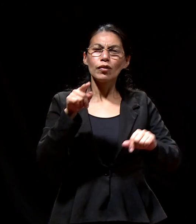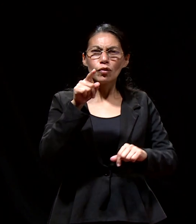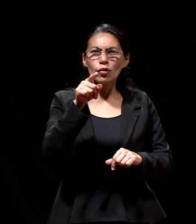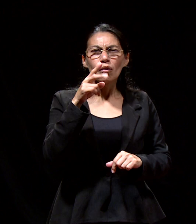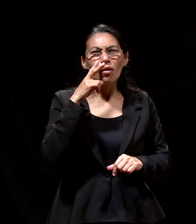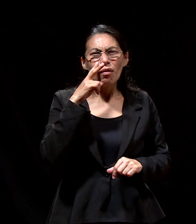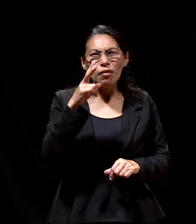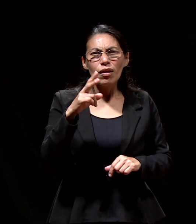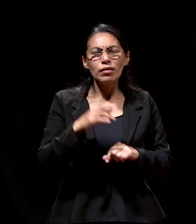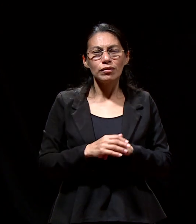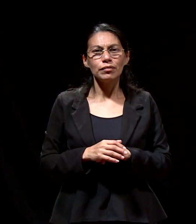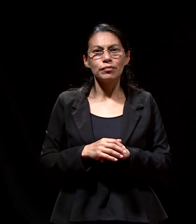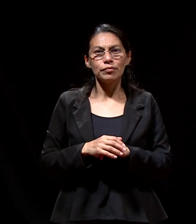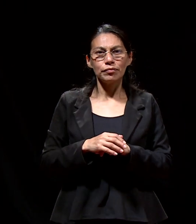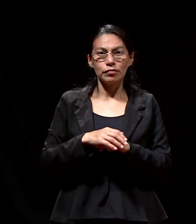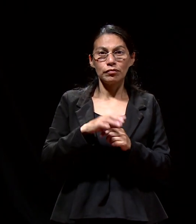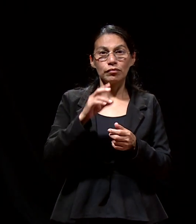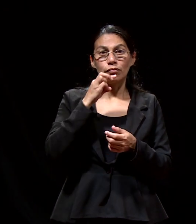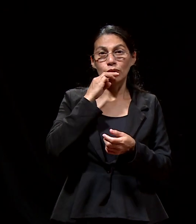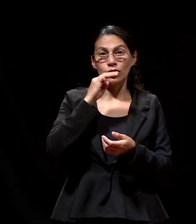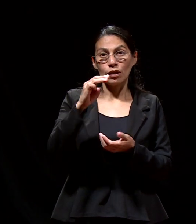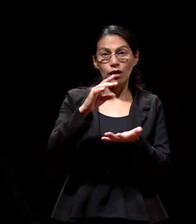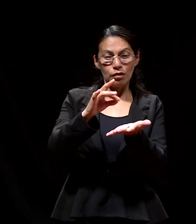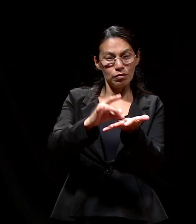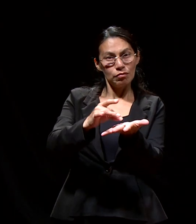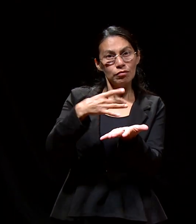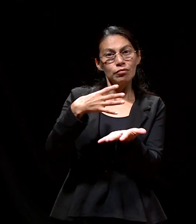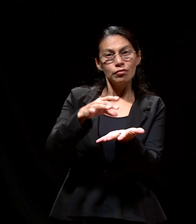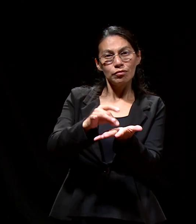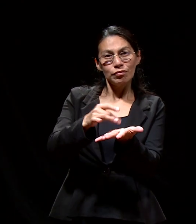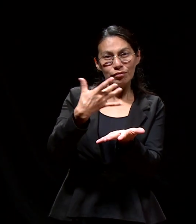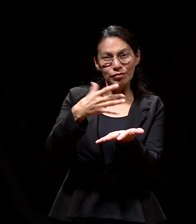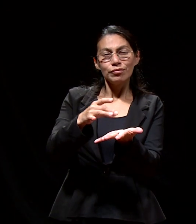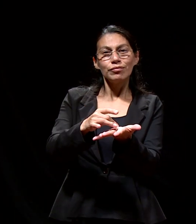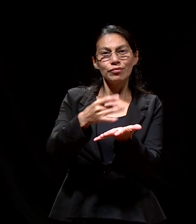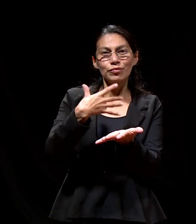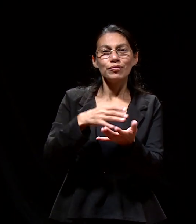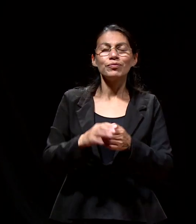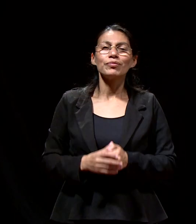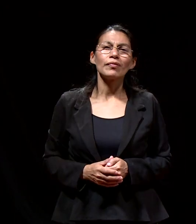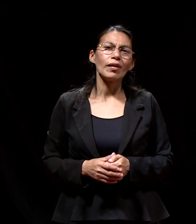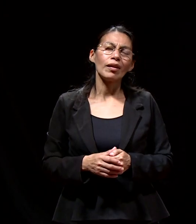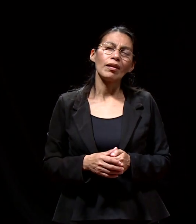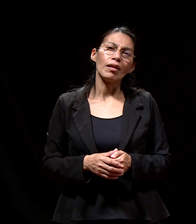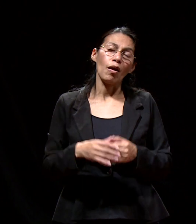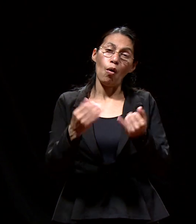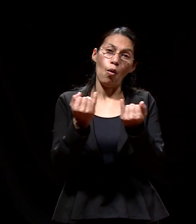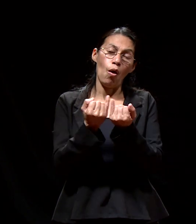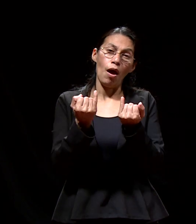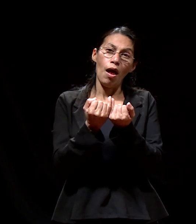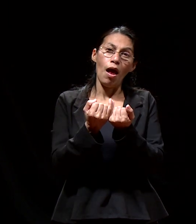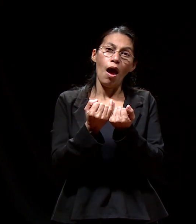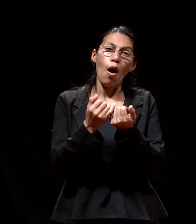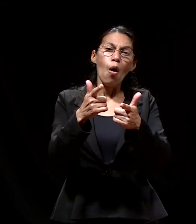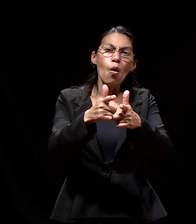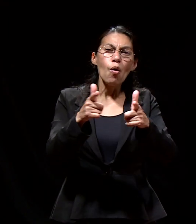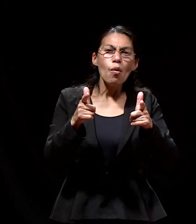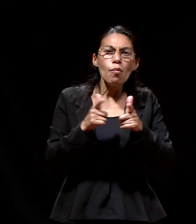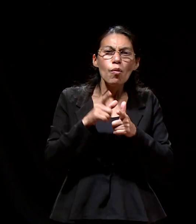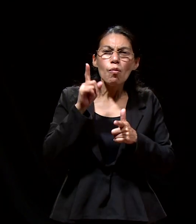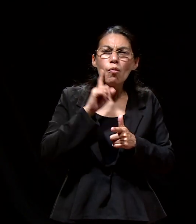tú puedes enviar tus pedidos y tus agradecimientos hay un grupo de damas